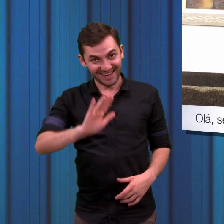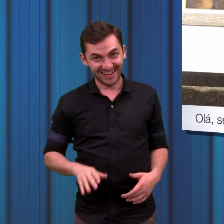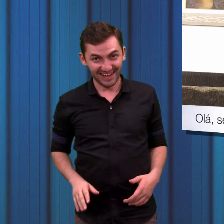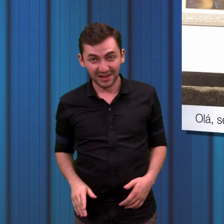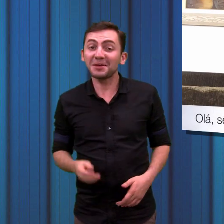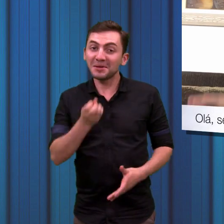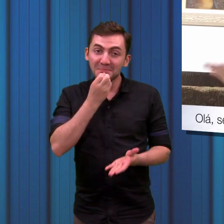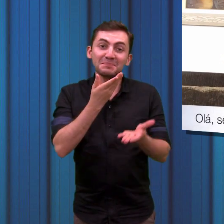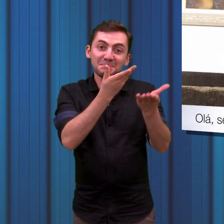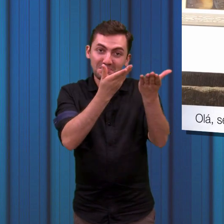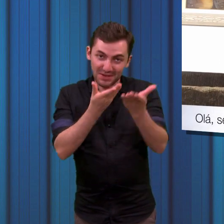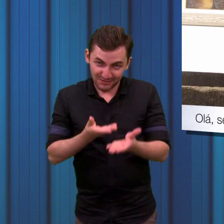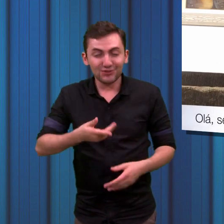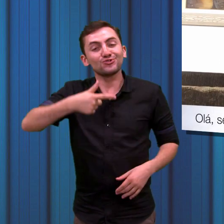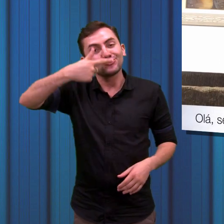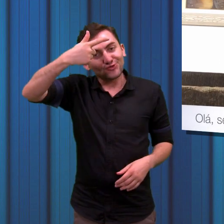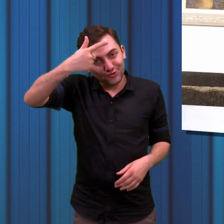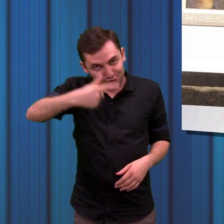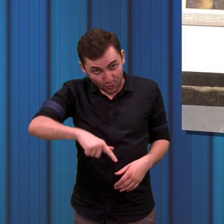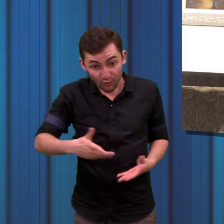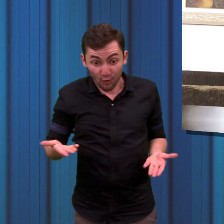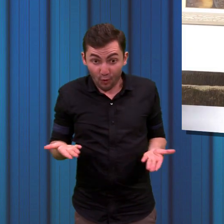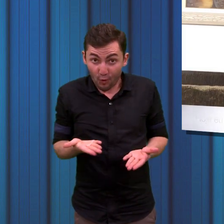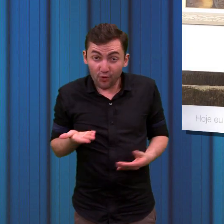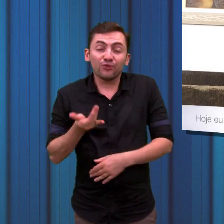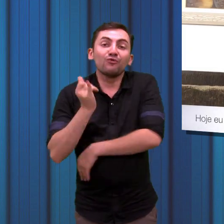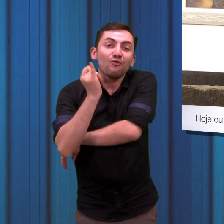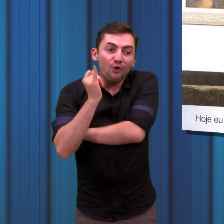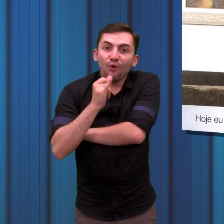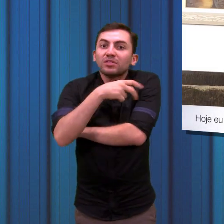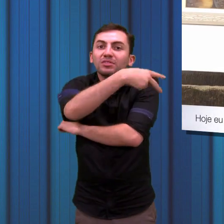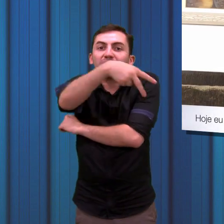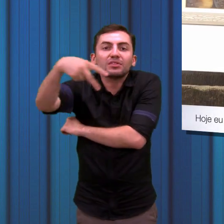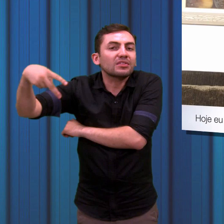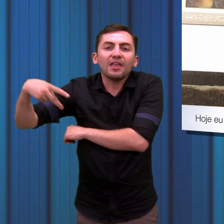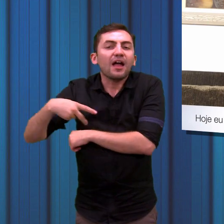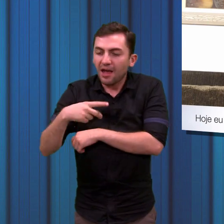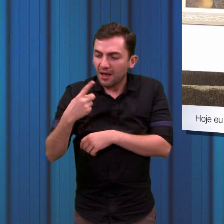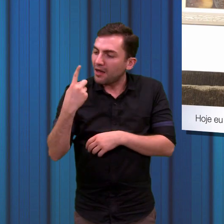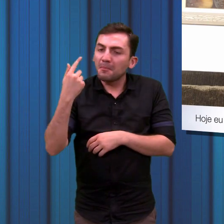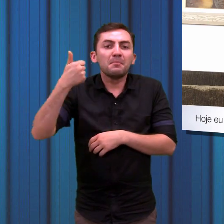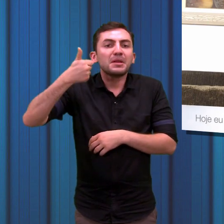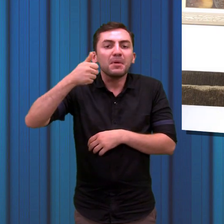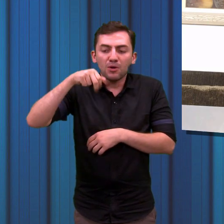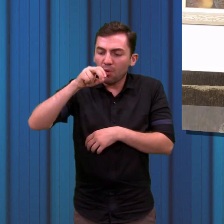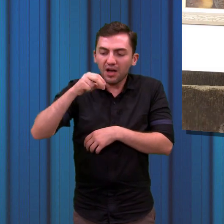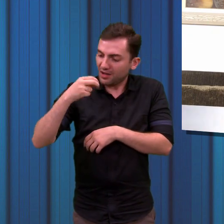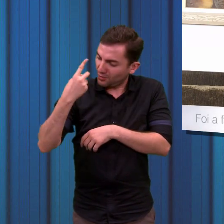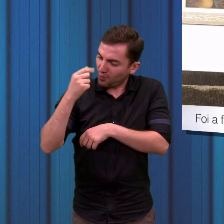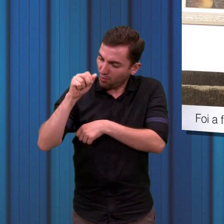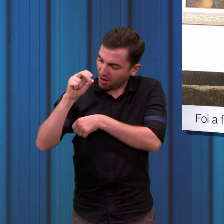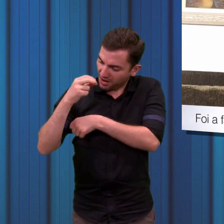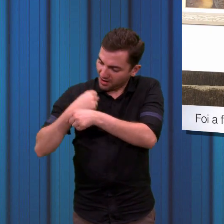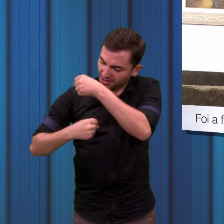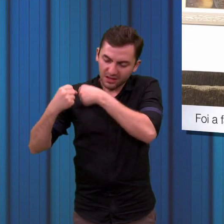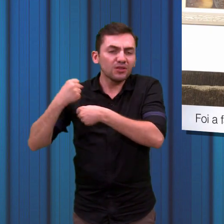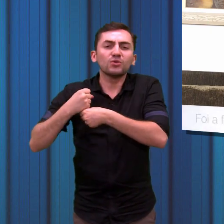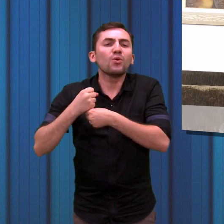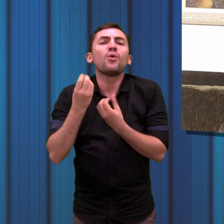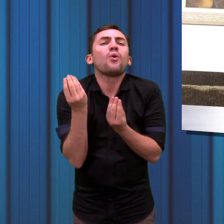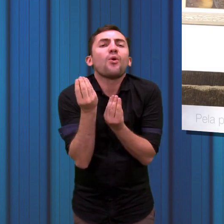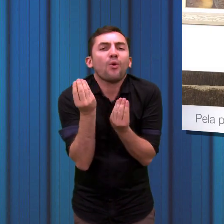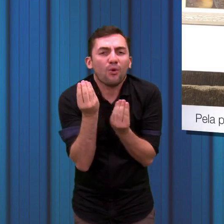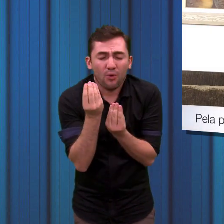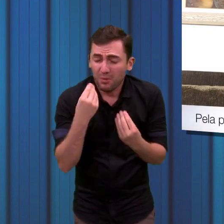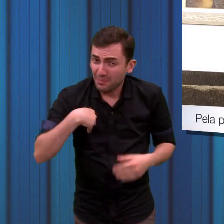Olá, seja bem-vinda novamente. Hoje eu vou contar para vocês como foi o primeiro ano do Guilherme. Foi a fase mais